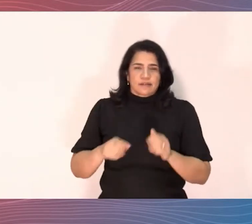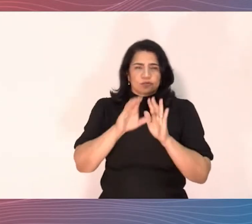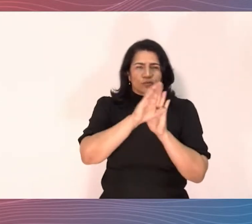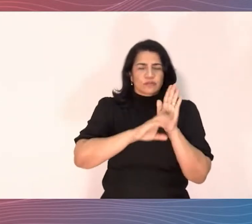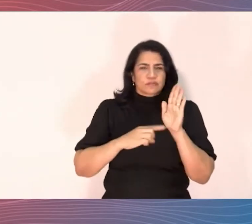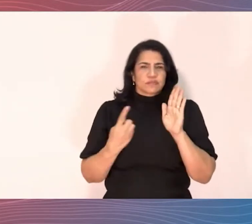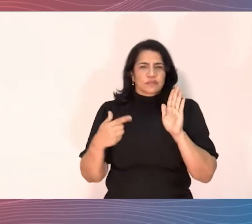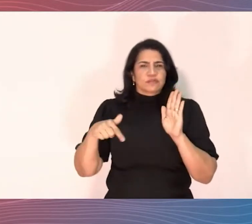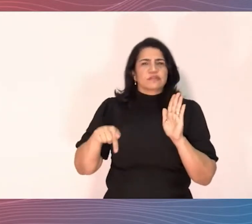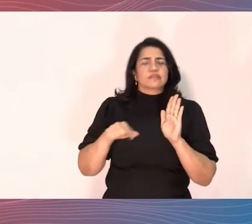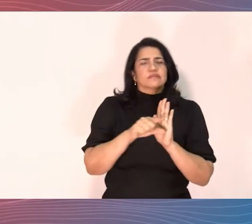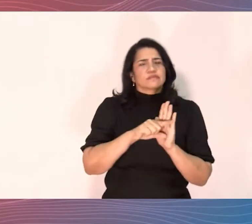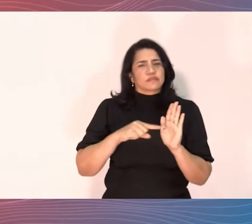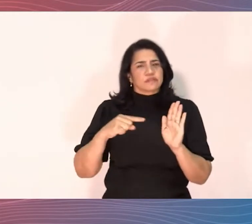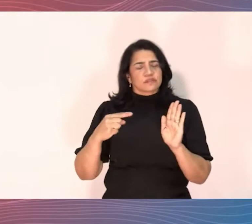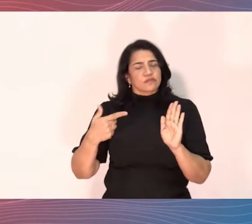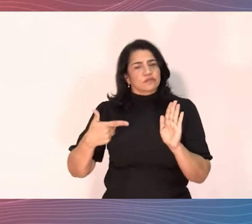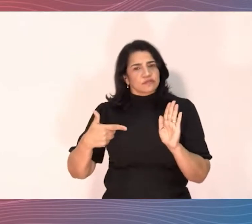Atos 17,